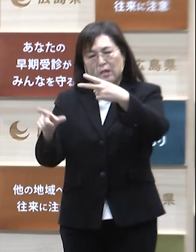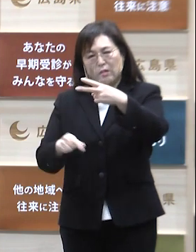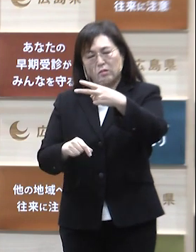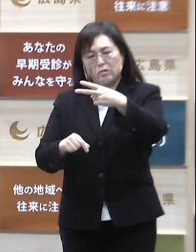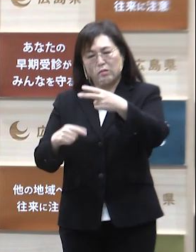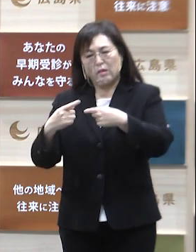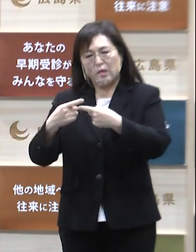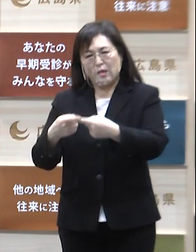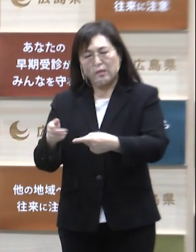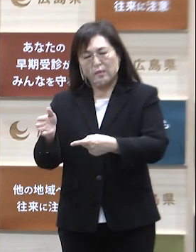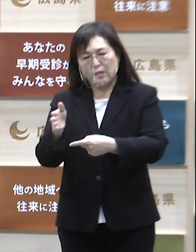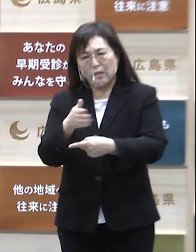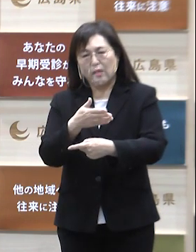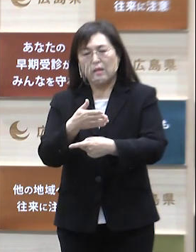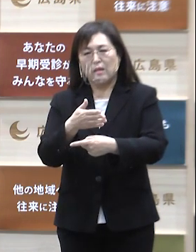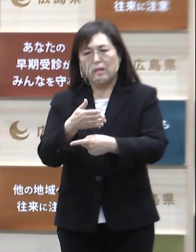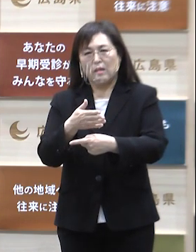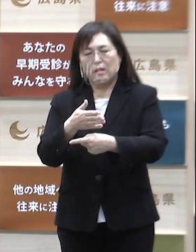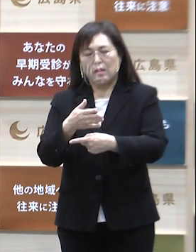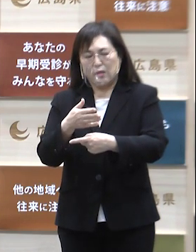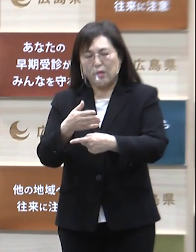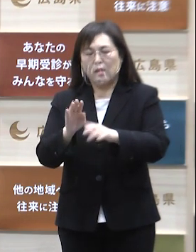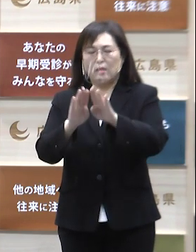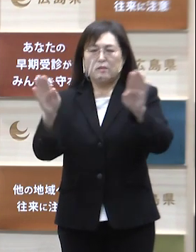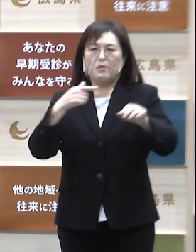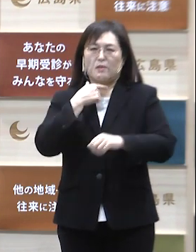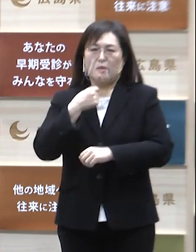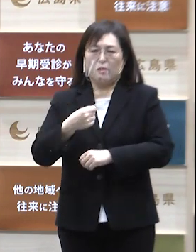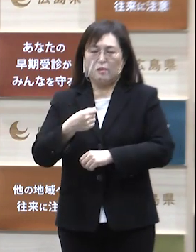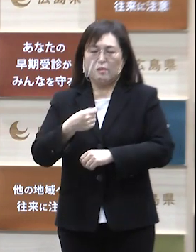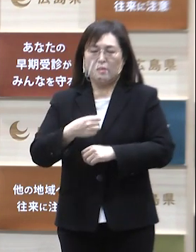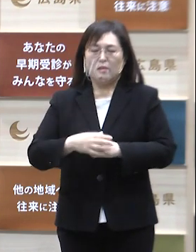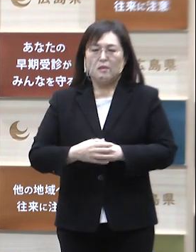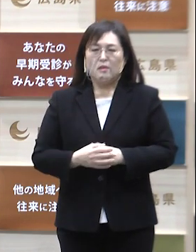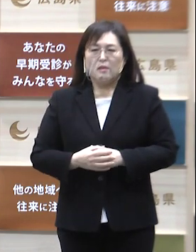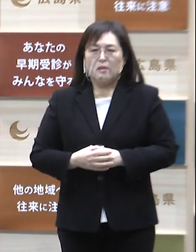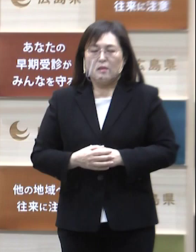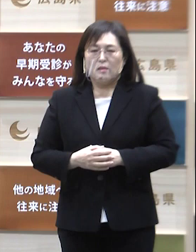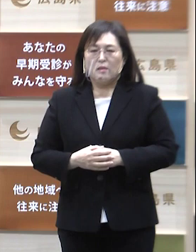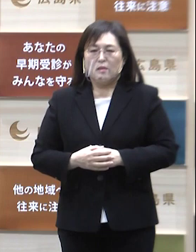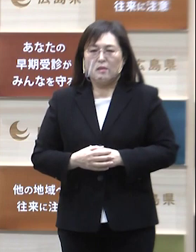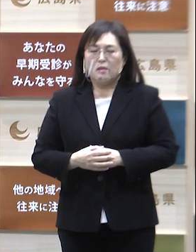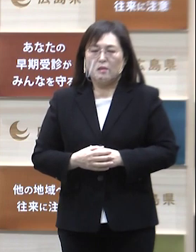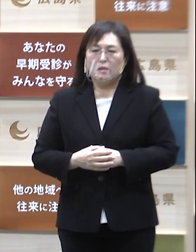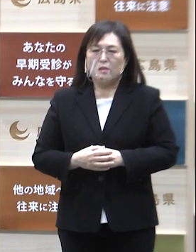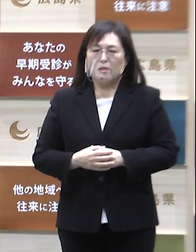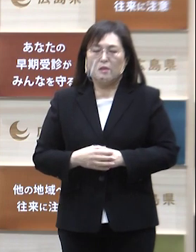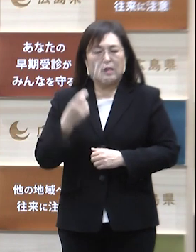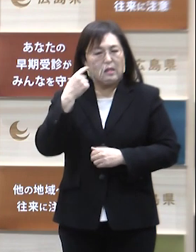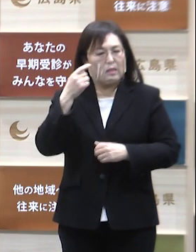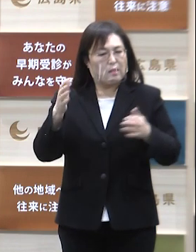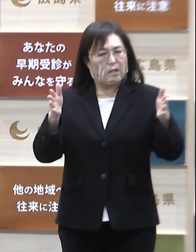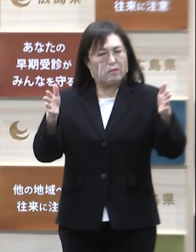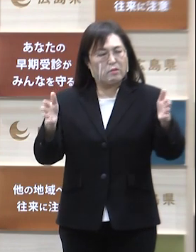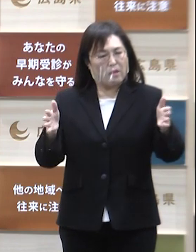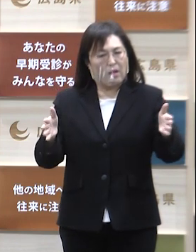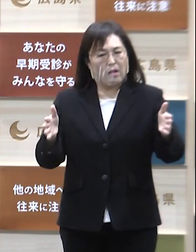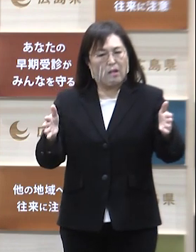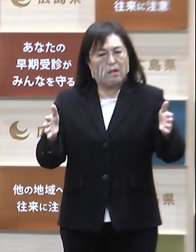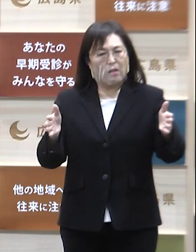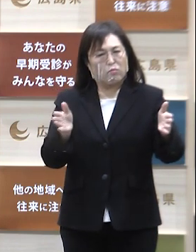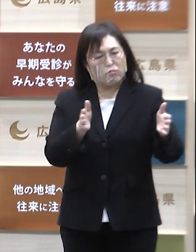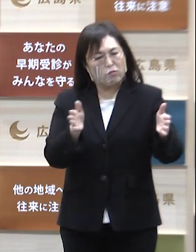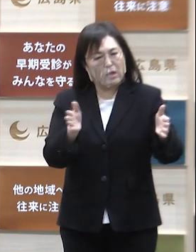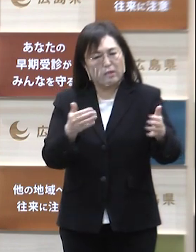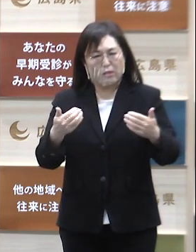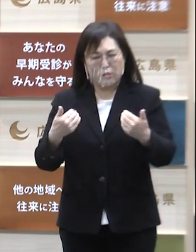イミングにはしたいと。期間は1ヶ月ぐらいはかかる、場合によっては2ヶ月ぐ